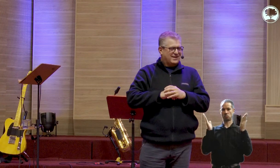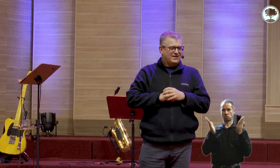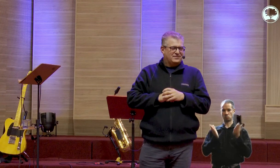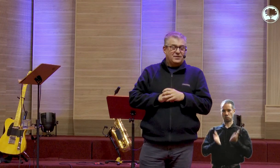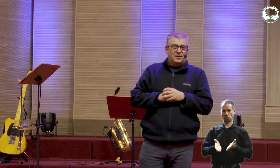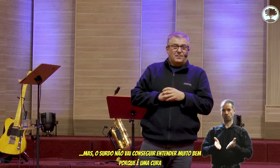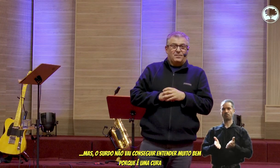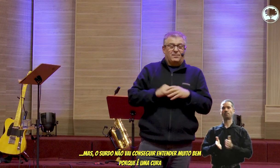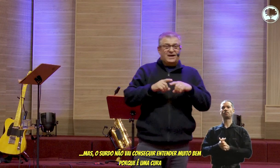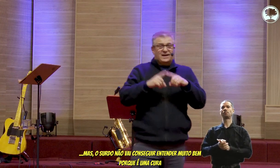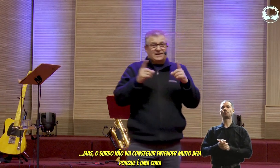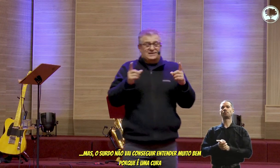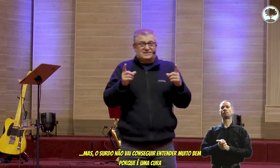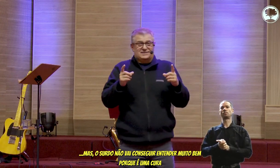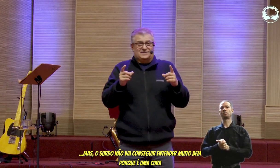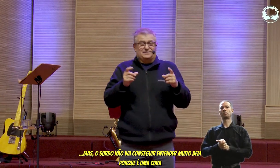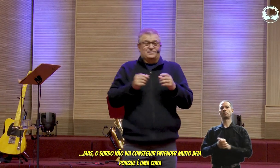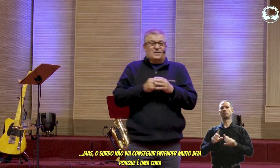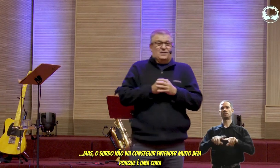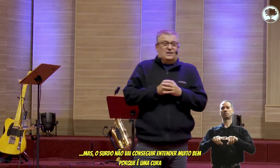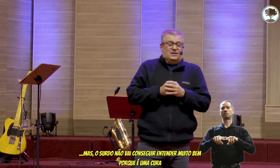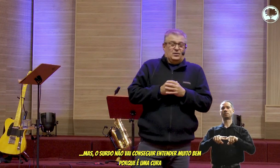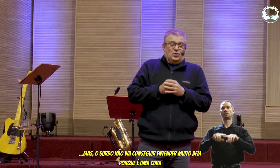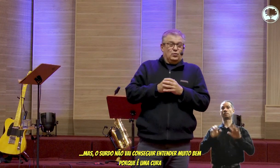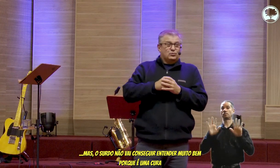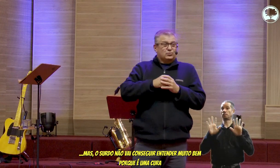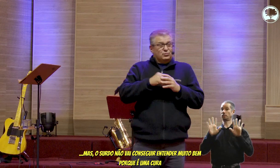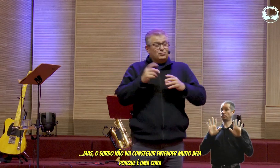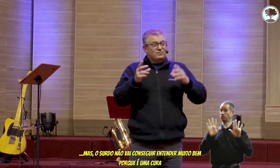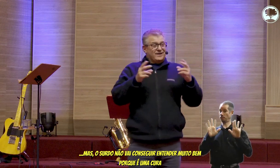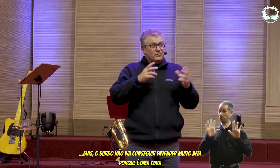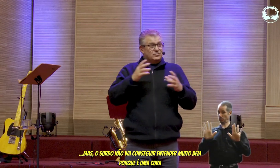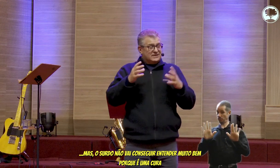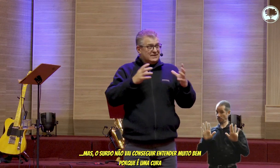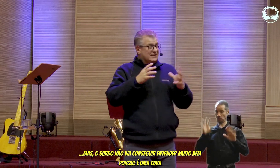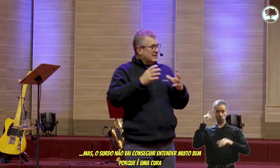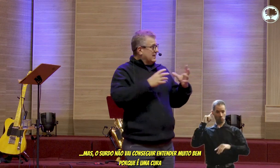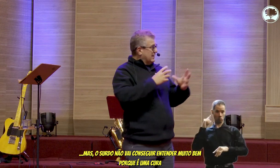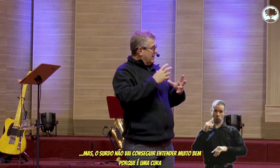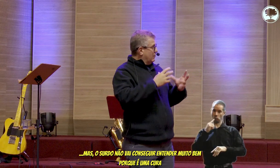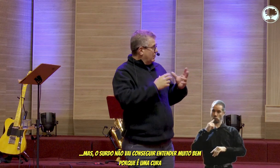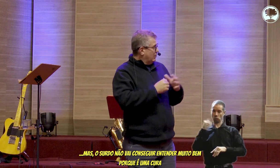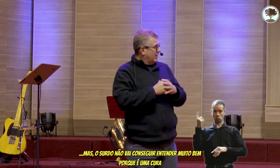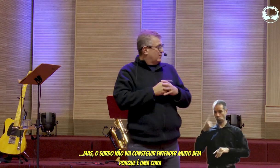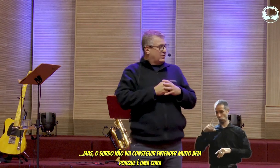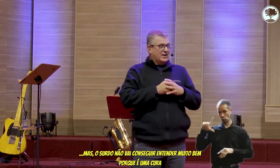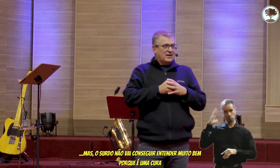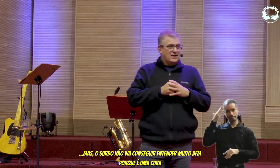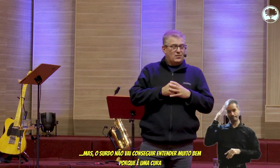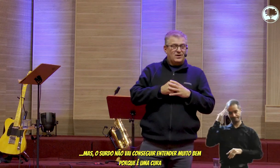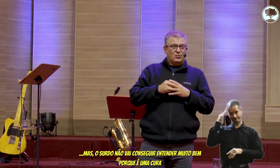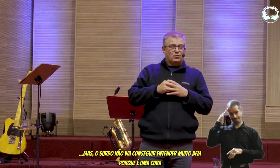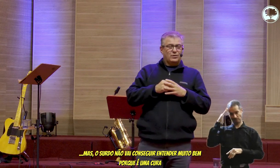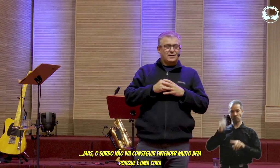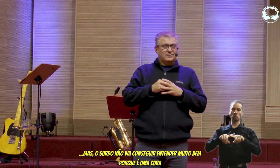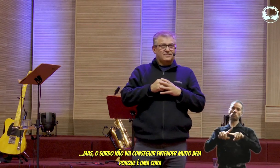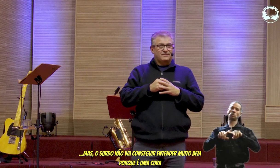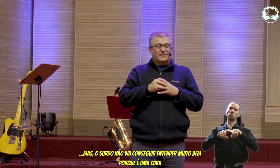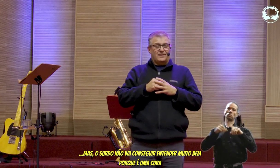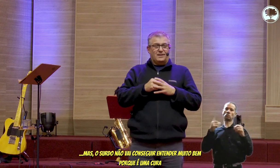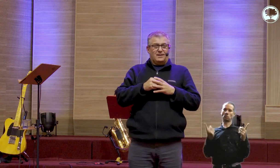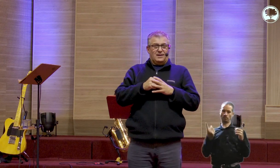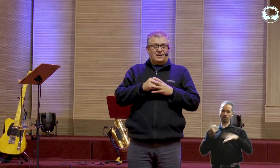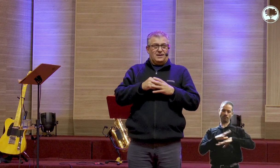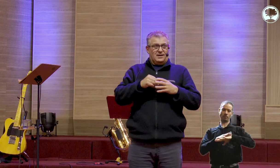Isso. Mas, o surdo não vai conseguir entender muito bem, porque é uma cura